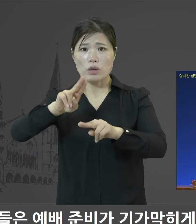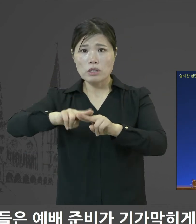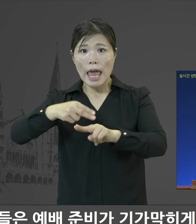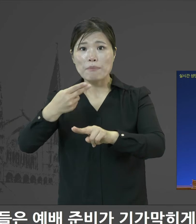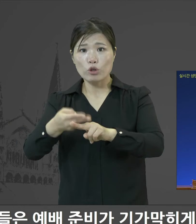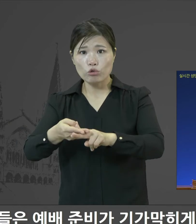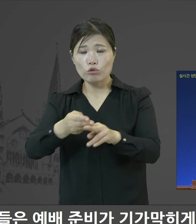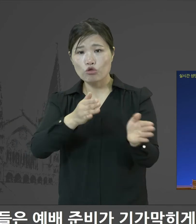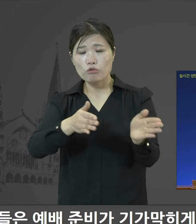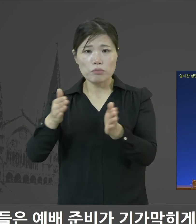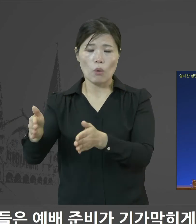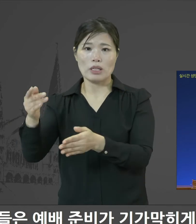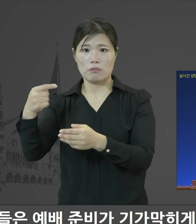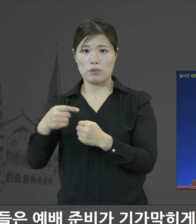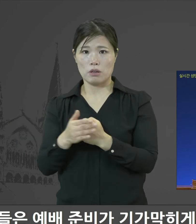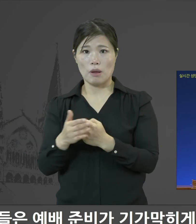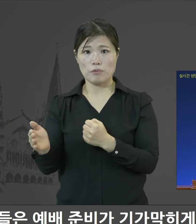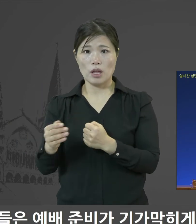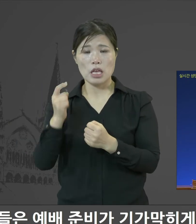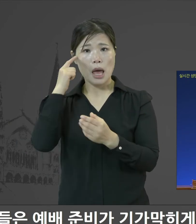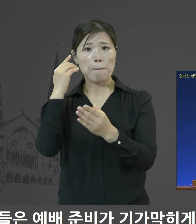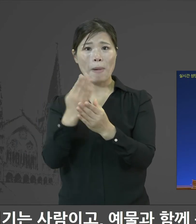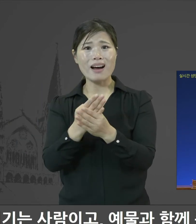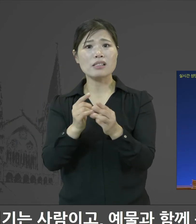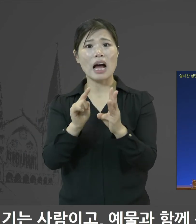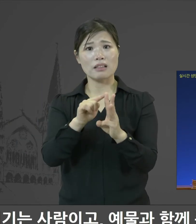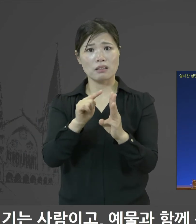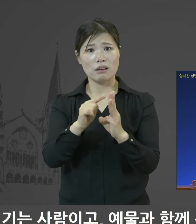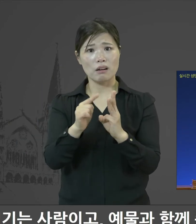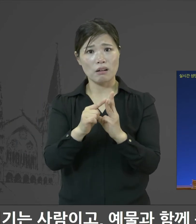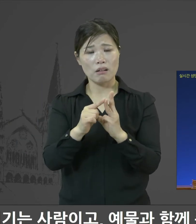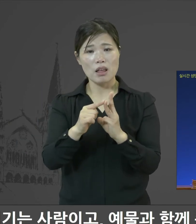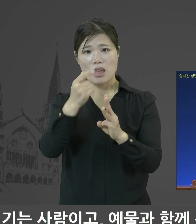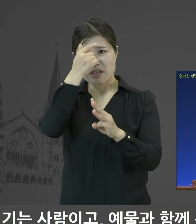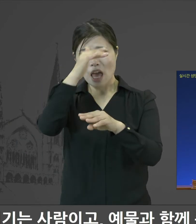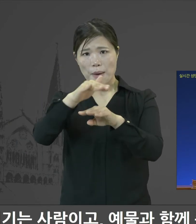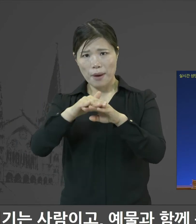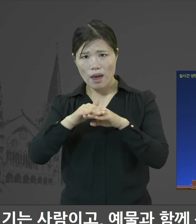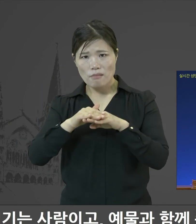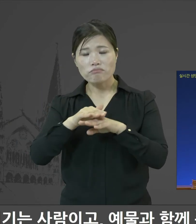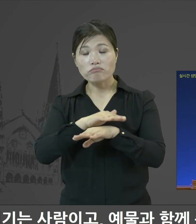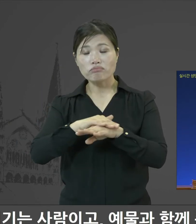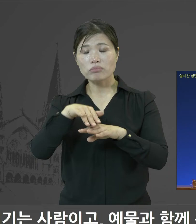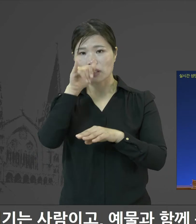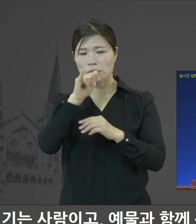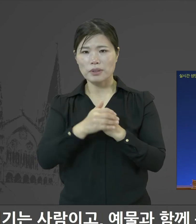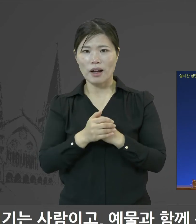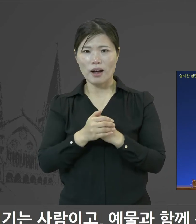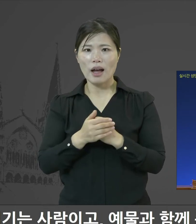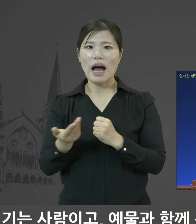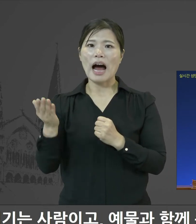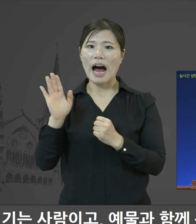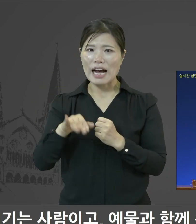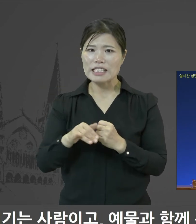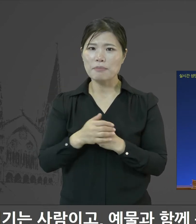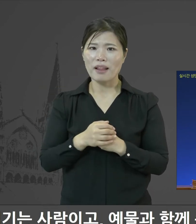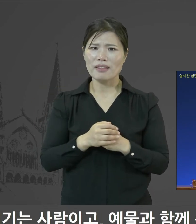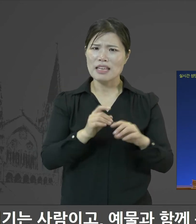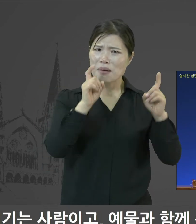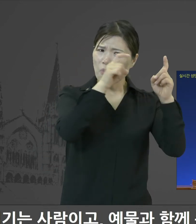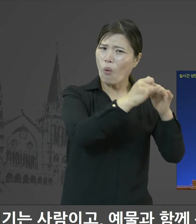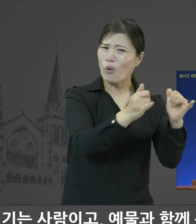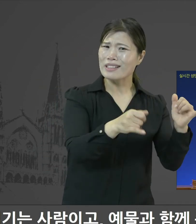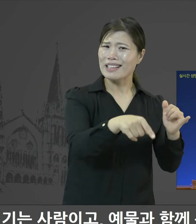자체가 굉장히 예배의 분위기를 잡고 예배 분위기가 잡힌 그런 예배였겠습니다. 그런데 목자들은 경험도